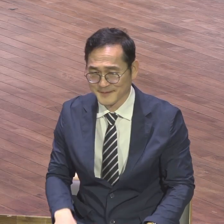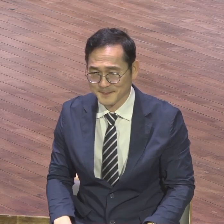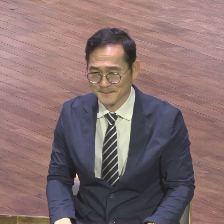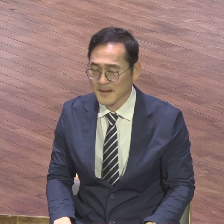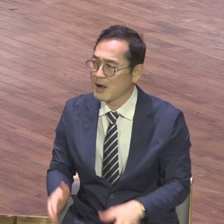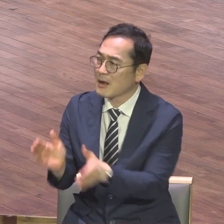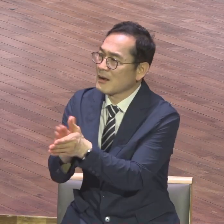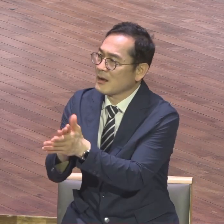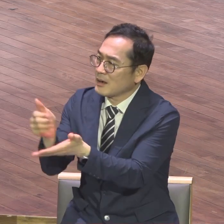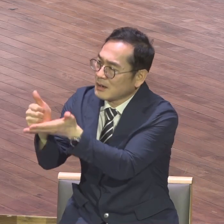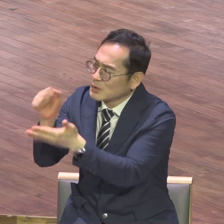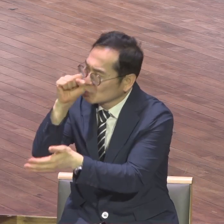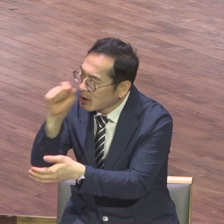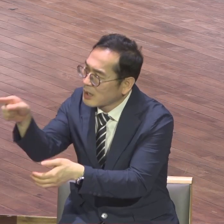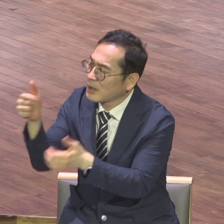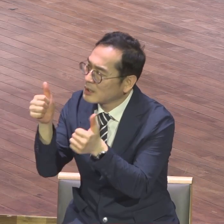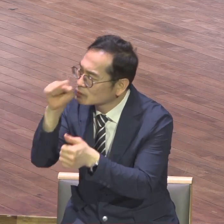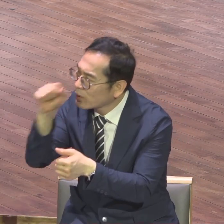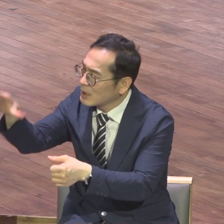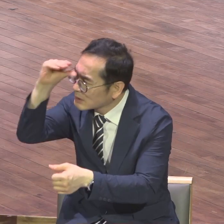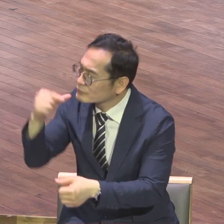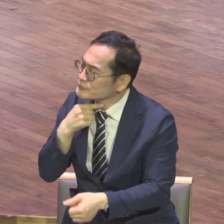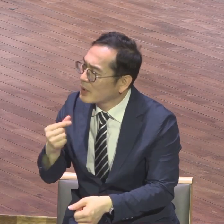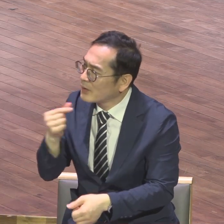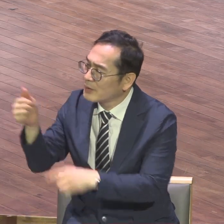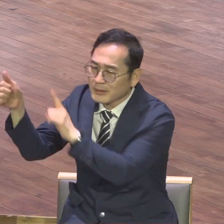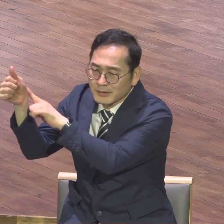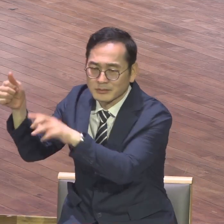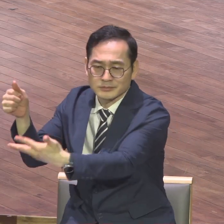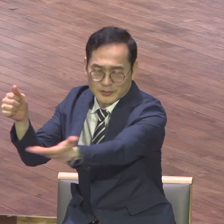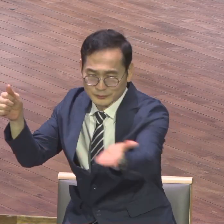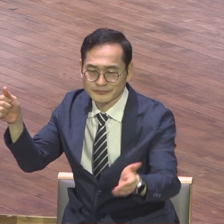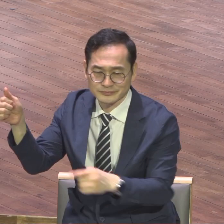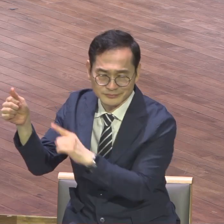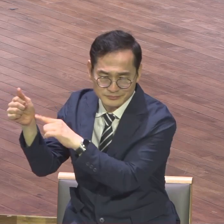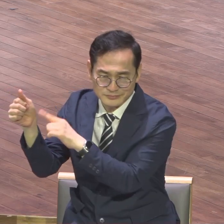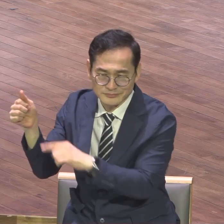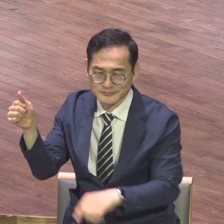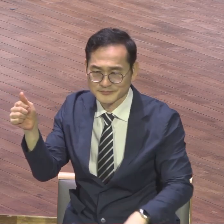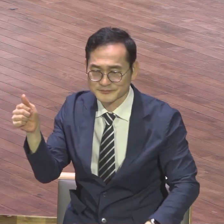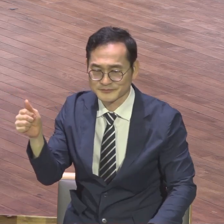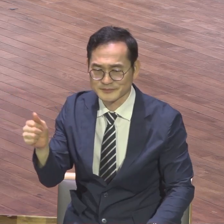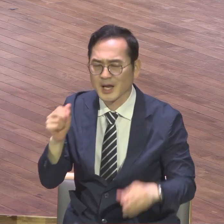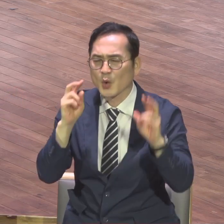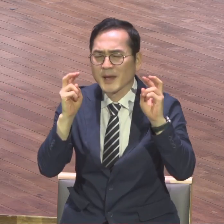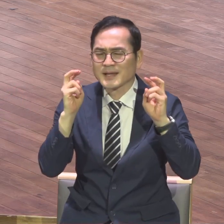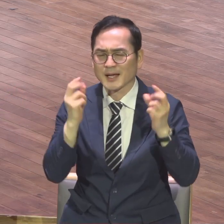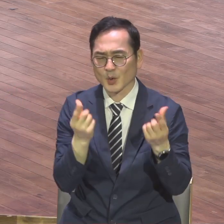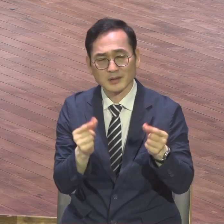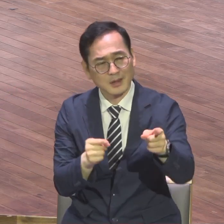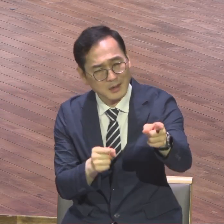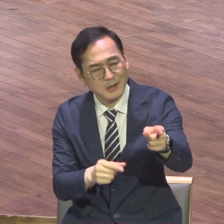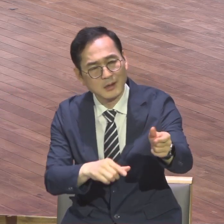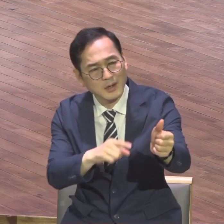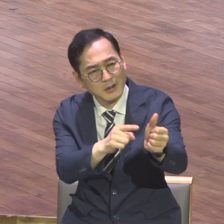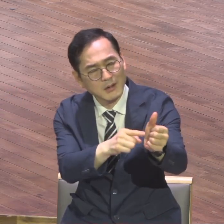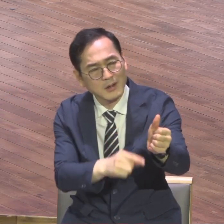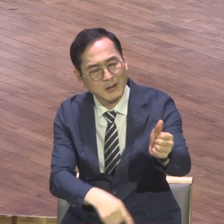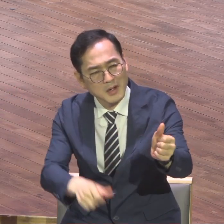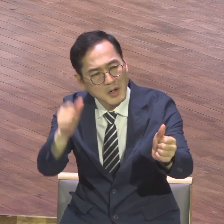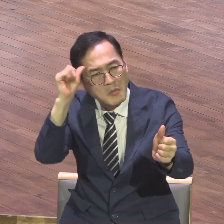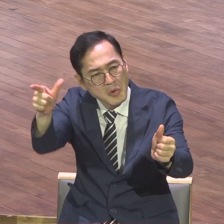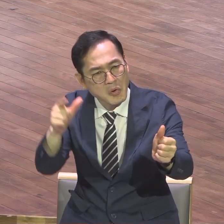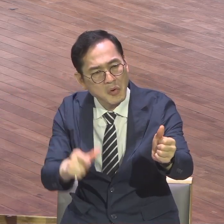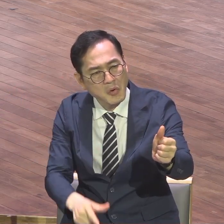칭찬. 칭찬드려요. 여러분 회사 가서도 마찬가지. 저분 야